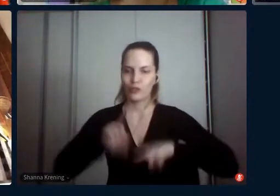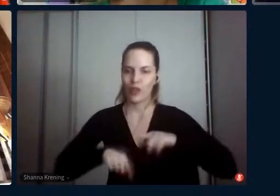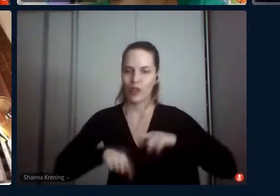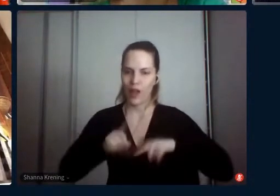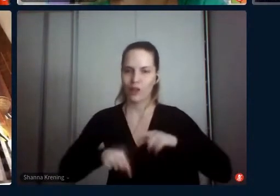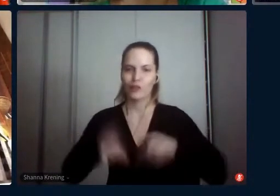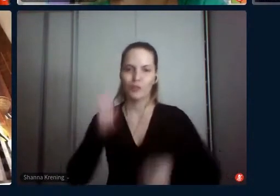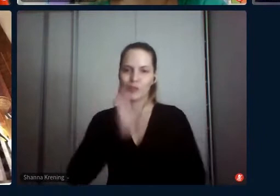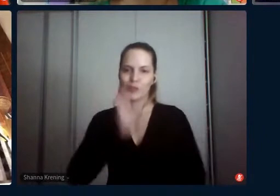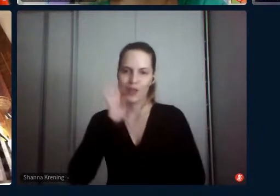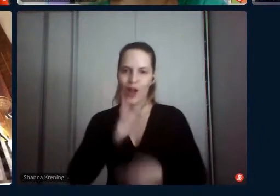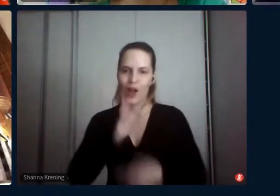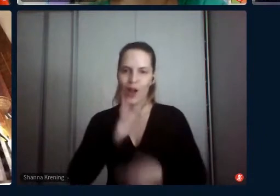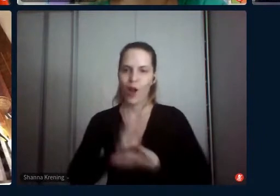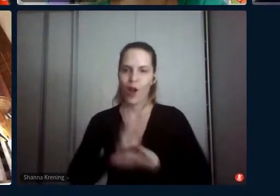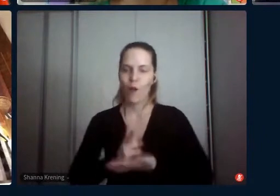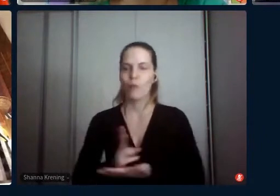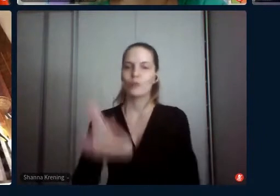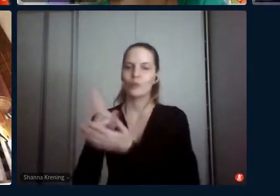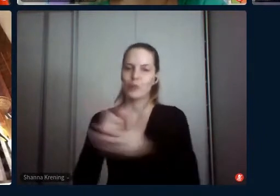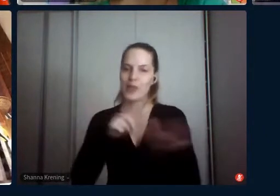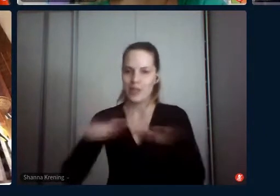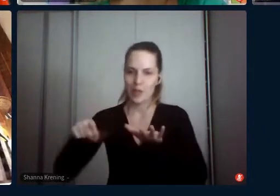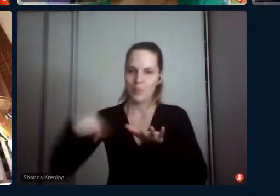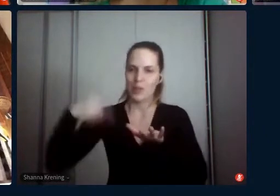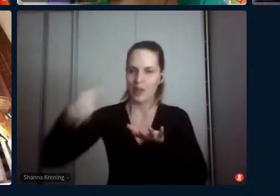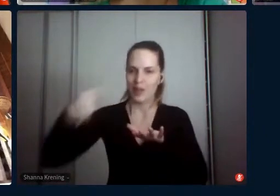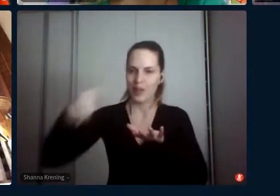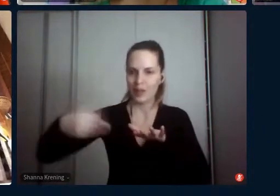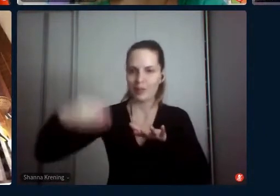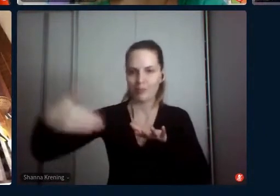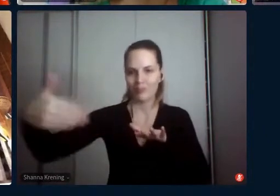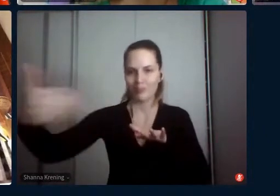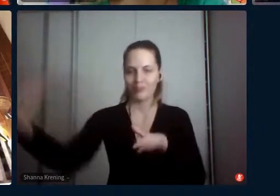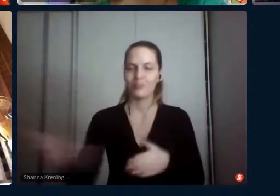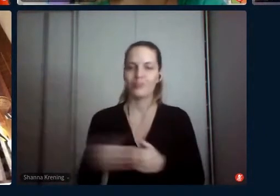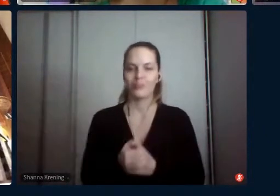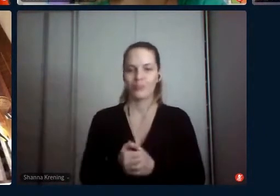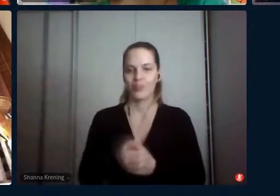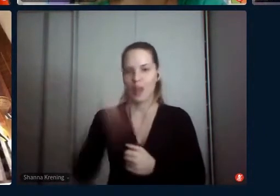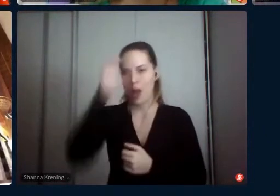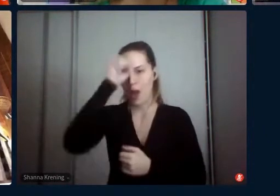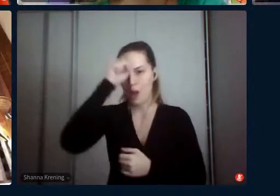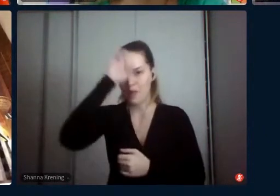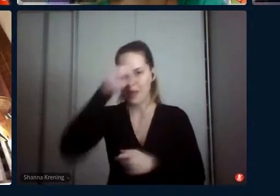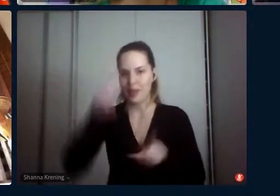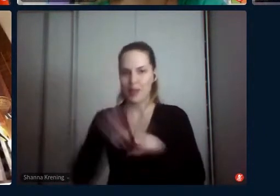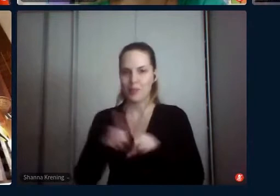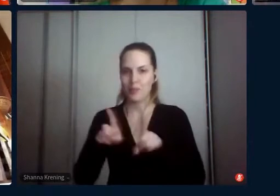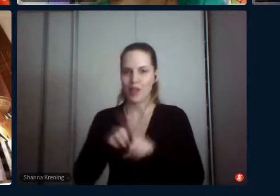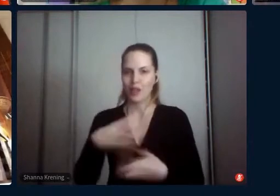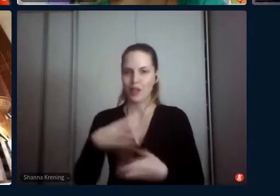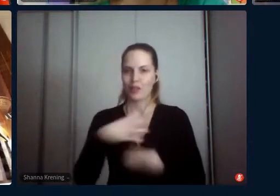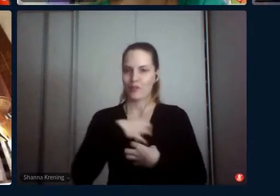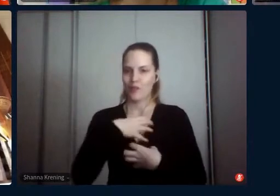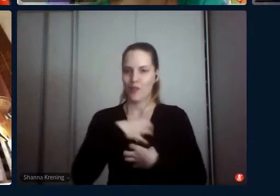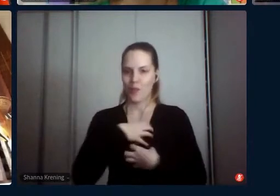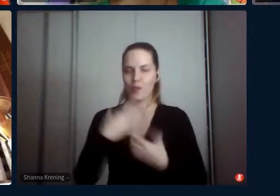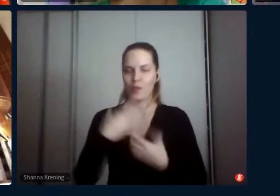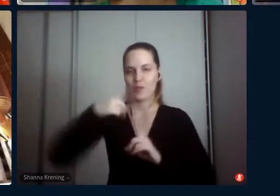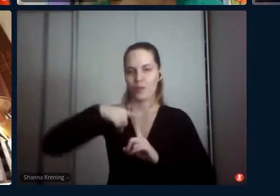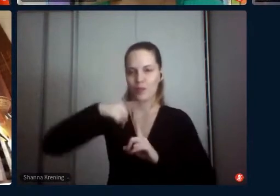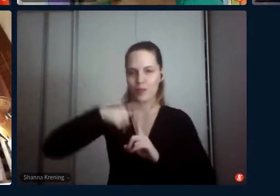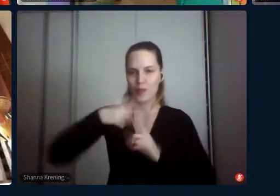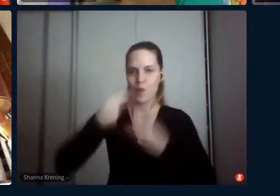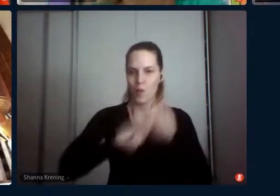já com o aprendizado, né, do formato. E acho que a gente pode ter quantos momentos forem necessários para resolver